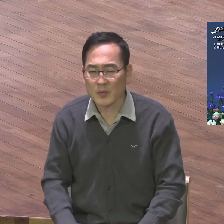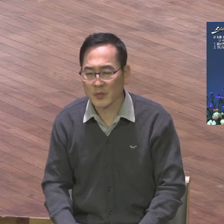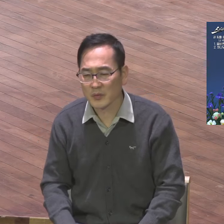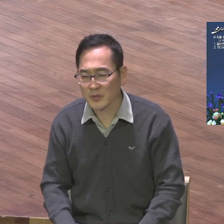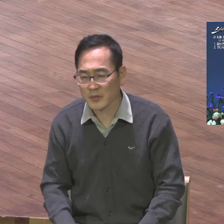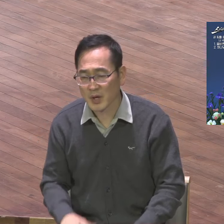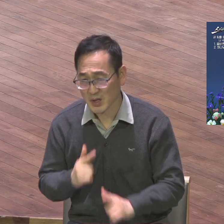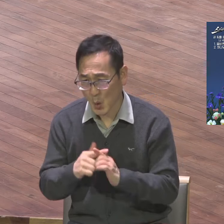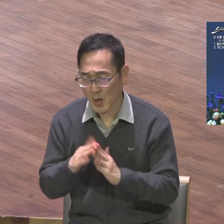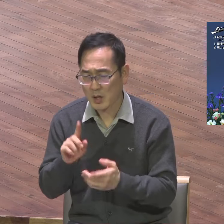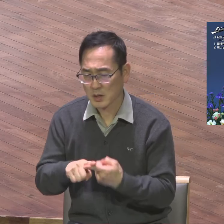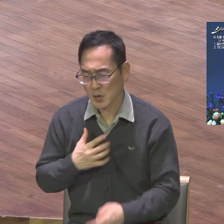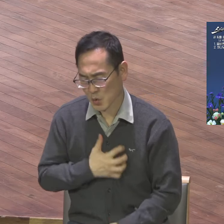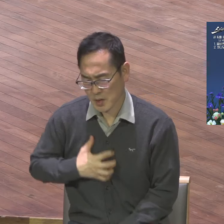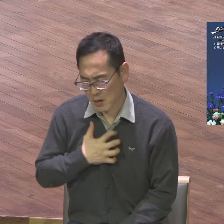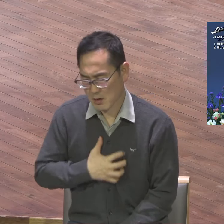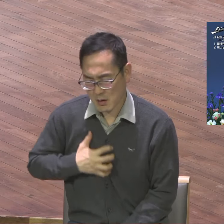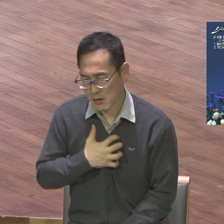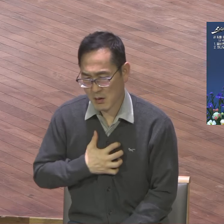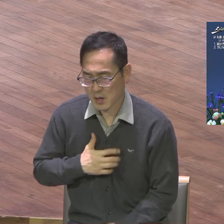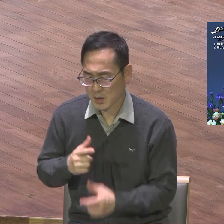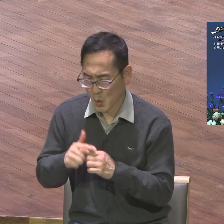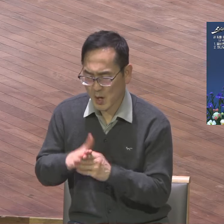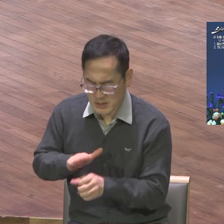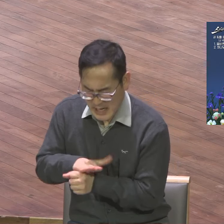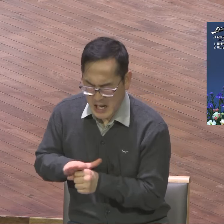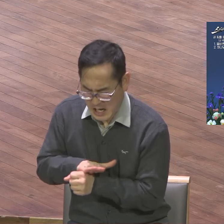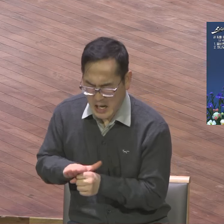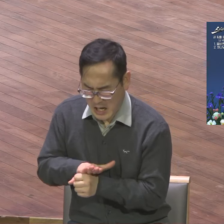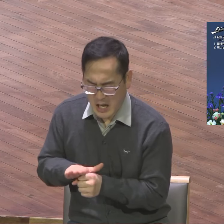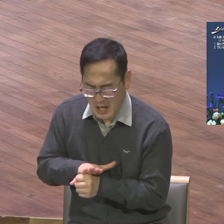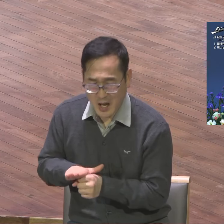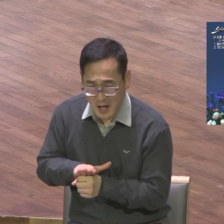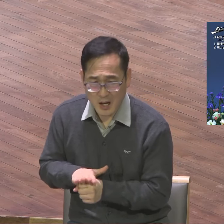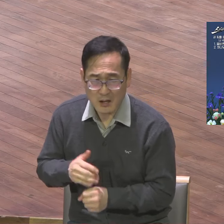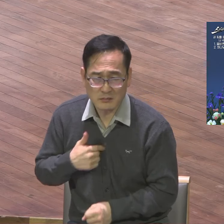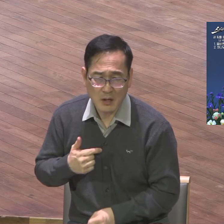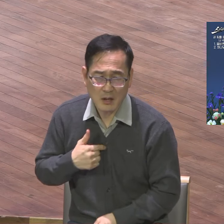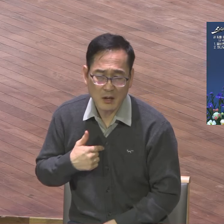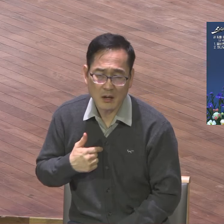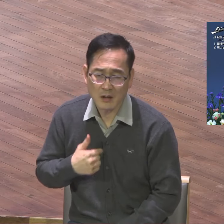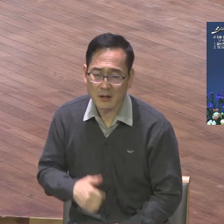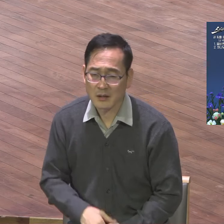교회를 염려하고 교회를 위하고 교회를 사랑하지 저보다 더 하겠냐고요.